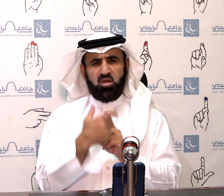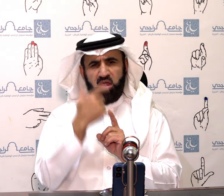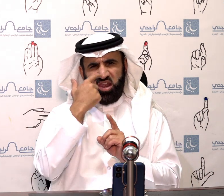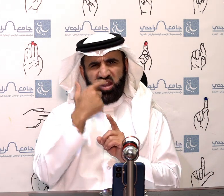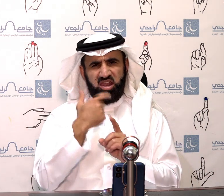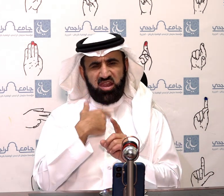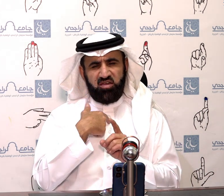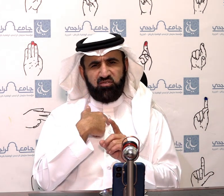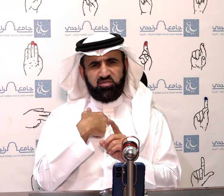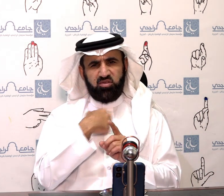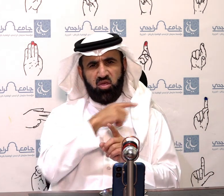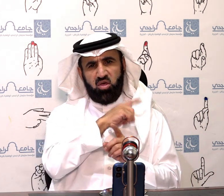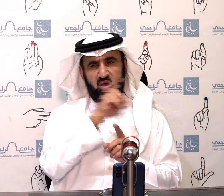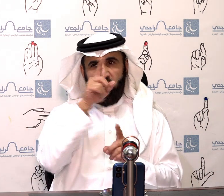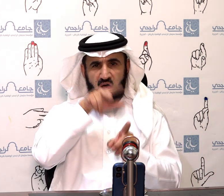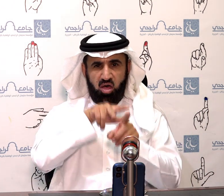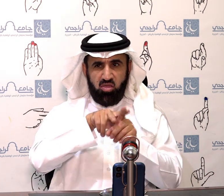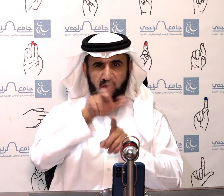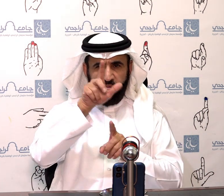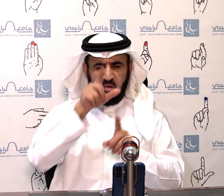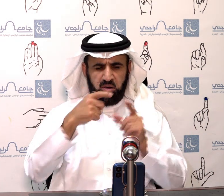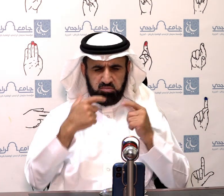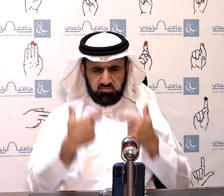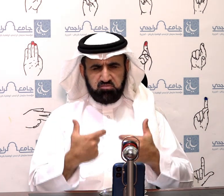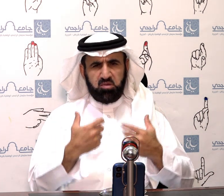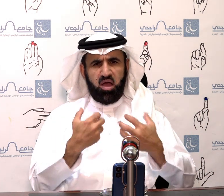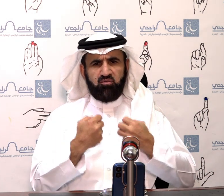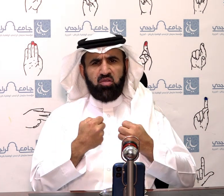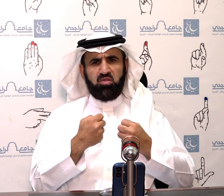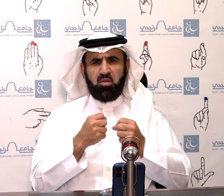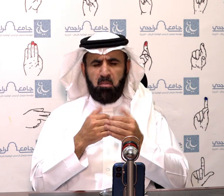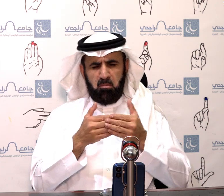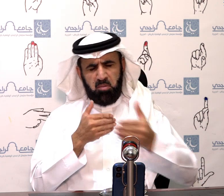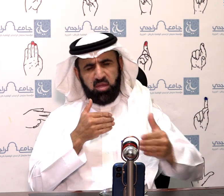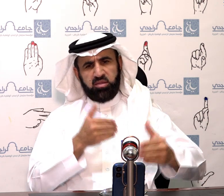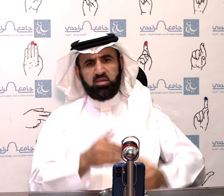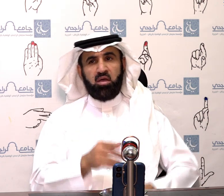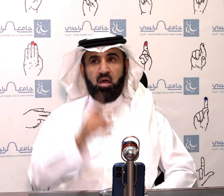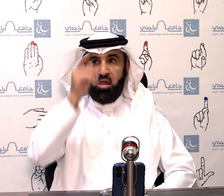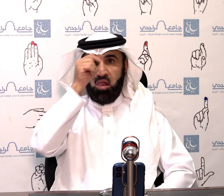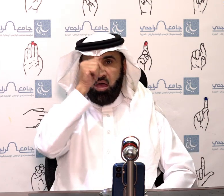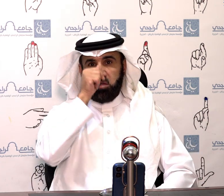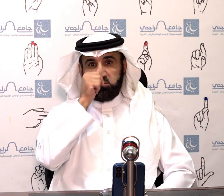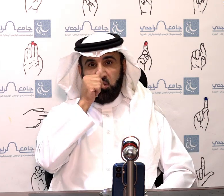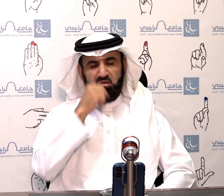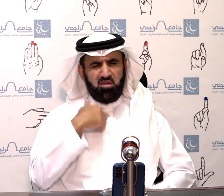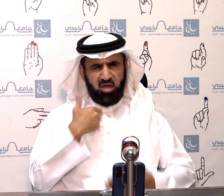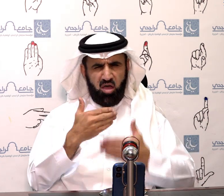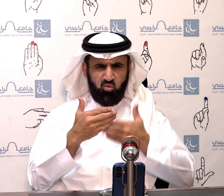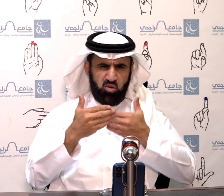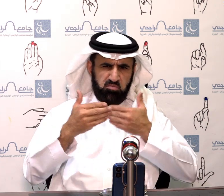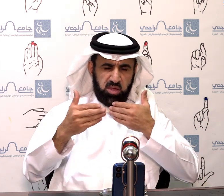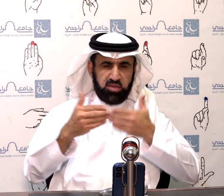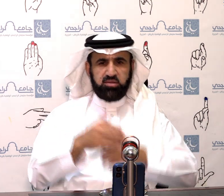وبين عذاب الله جل وعلا، وبين غضب الله عز وجل، بفعل